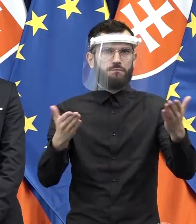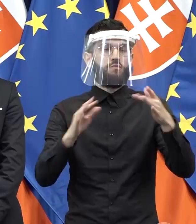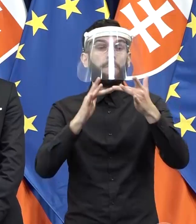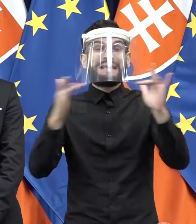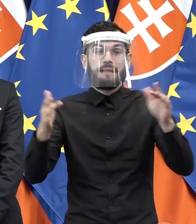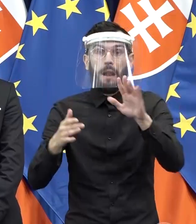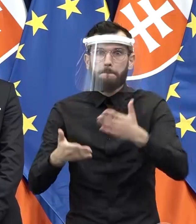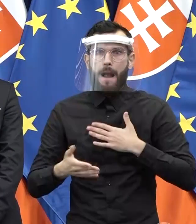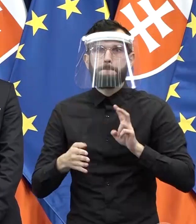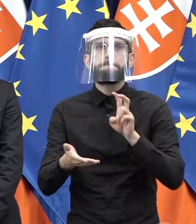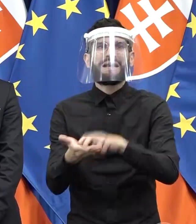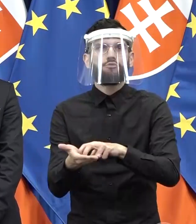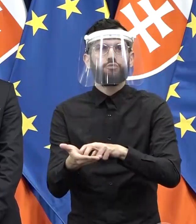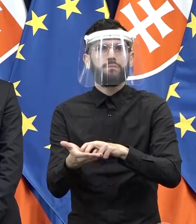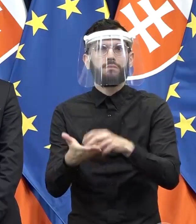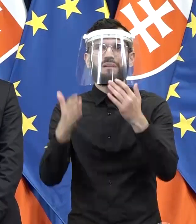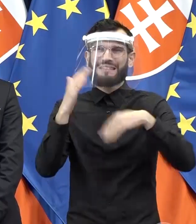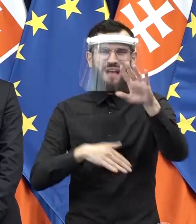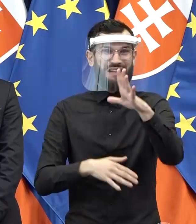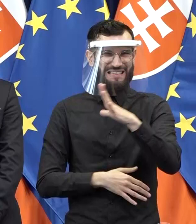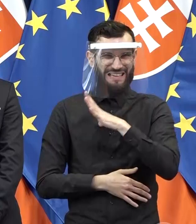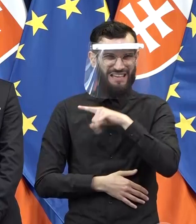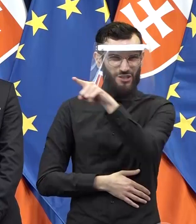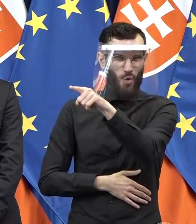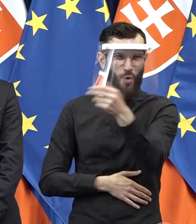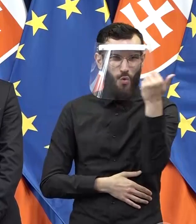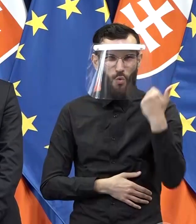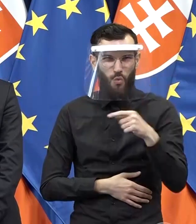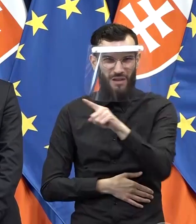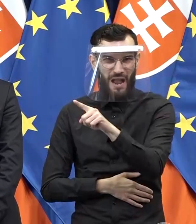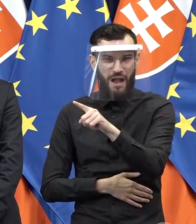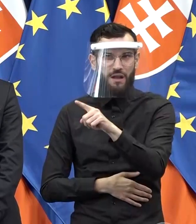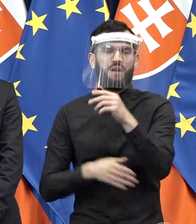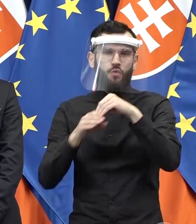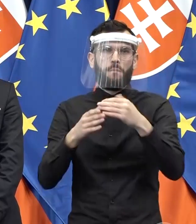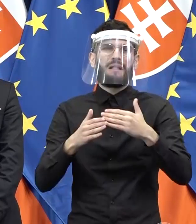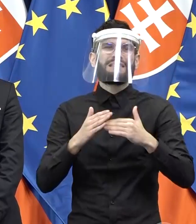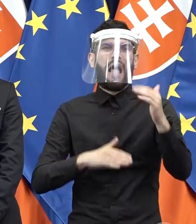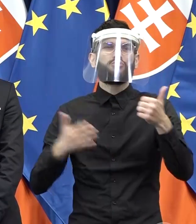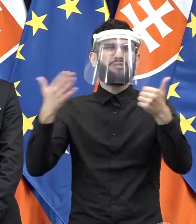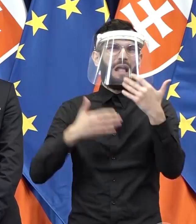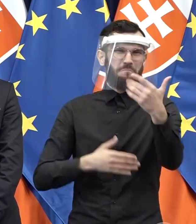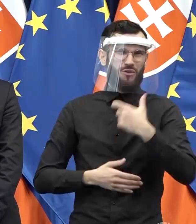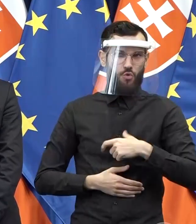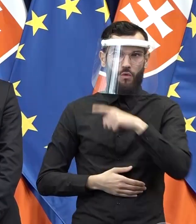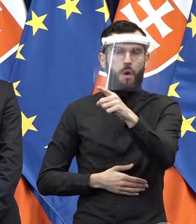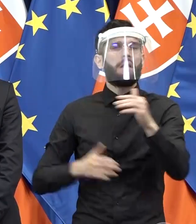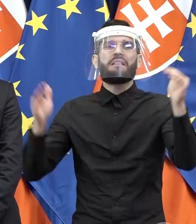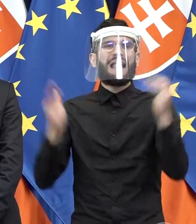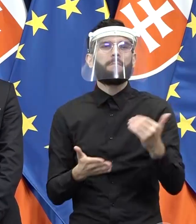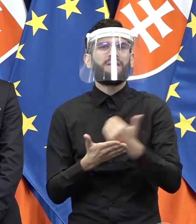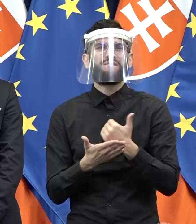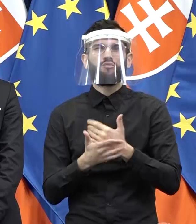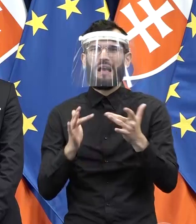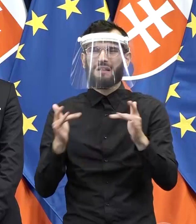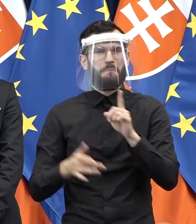internetu, ale tí ľudia, najmä tí, ktorí sú tou rizikovou skupinou, či ľudia nad 65 rokov a vyššie, ktorí najmenej využívajú